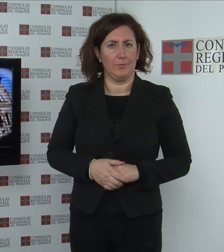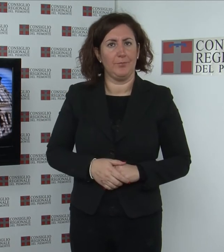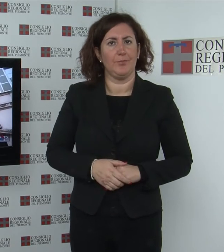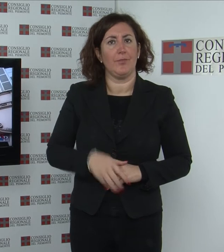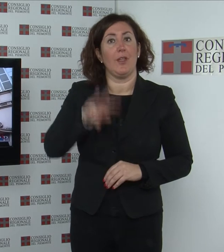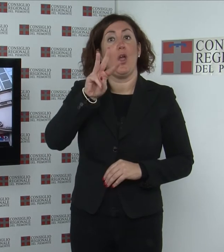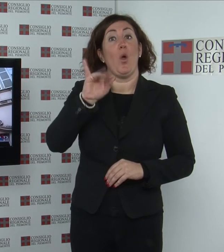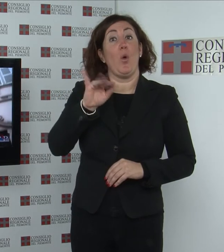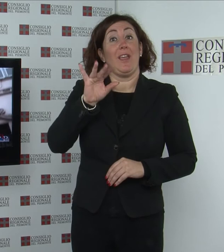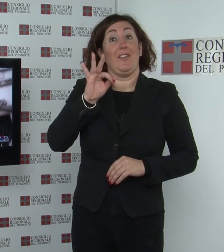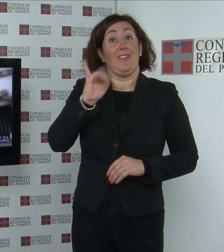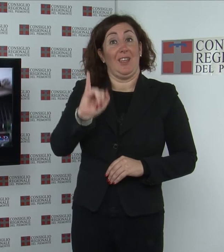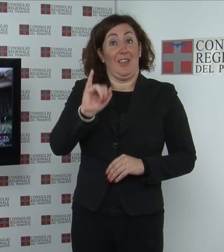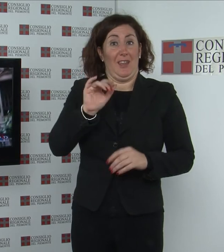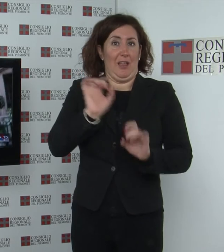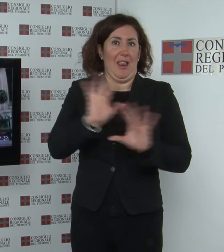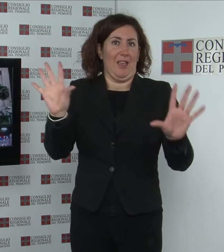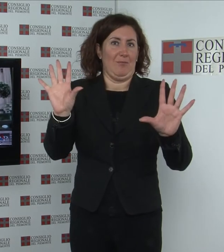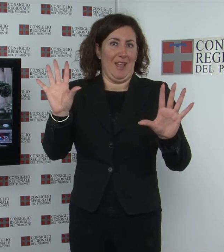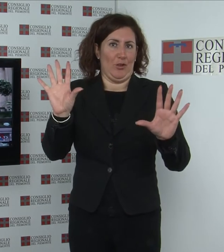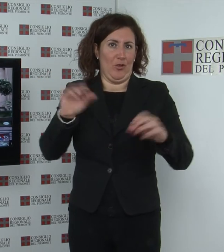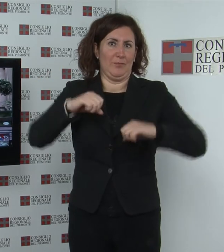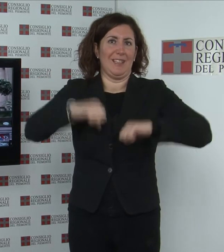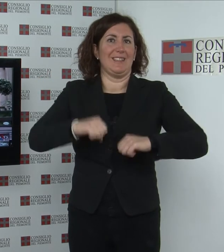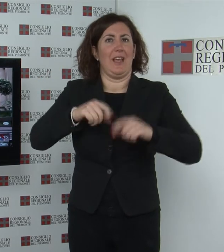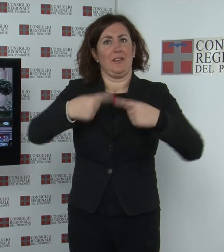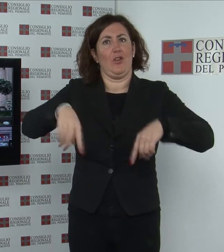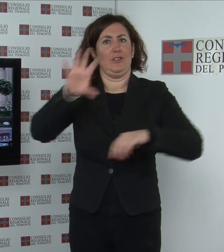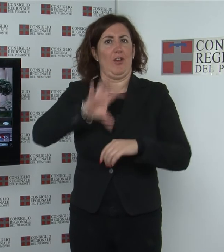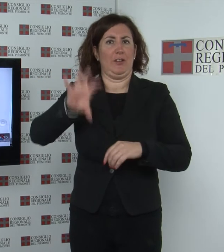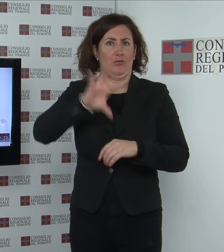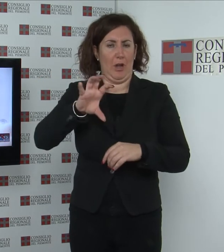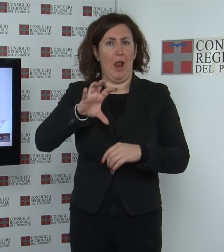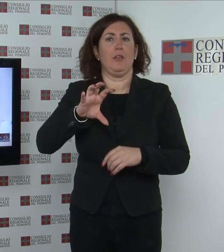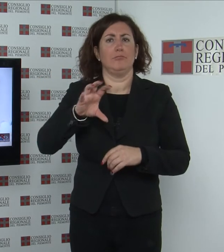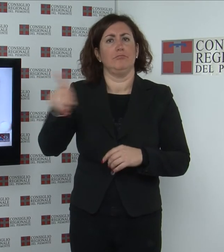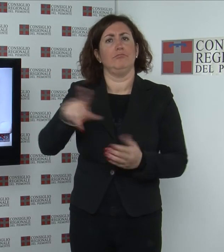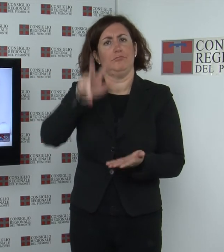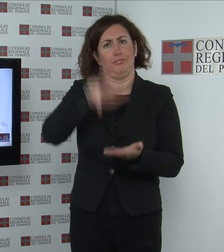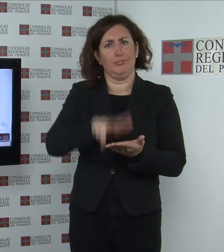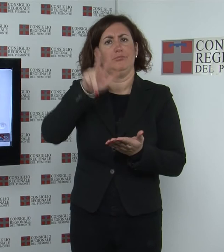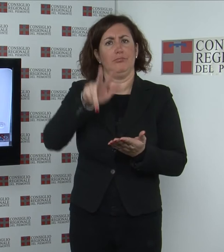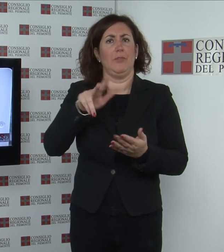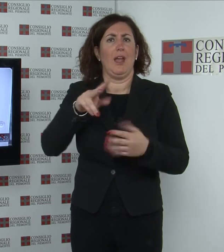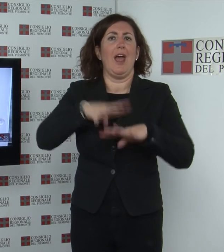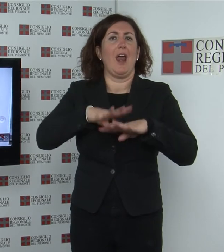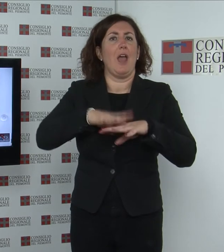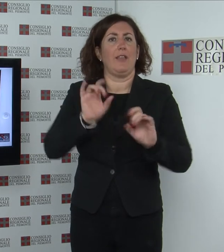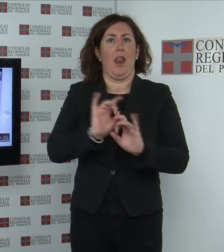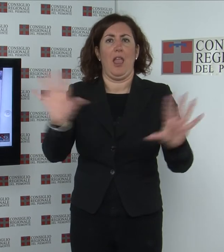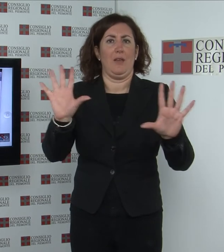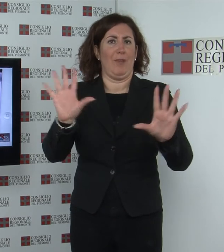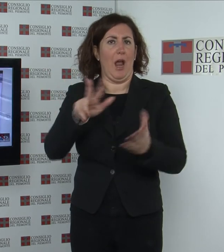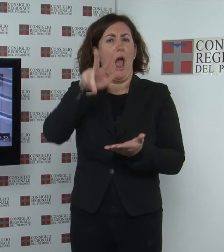regionale dopo l'approvazione della legge sul WiFi prosegue l'apertura delle reti Internet libere e senza autenticazione in tutte le